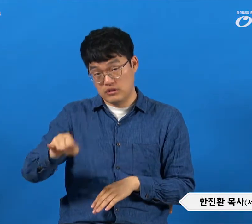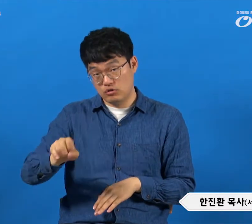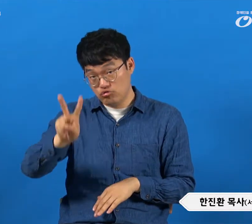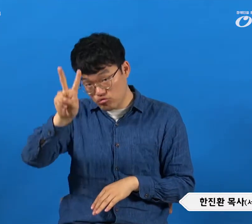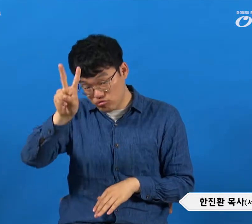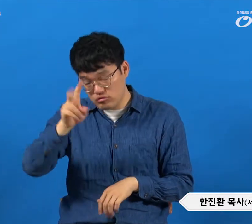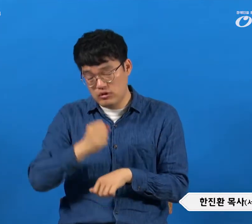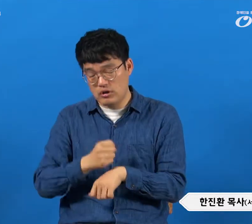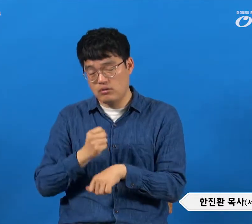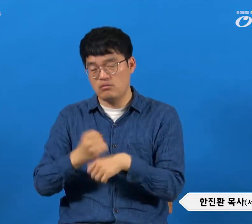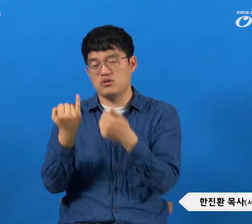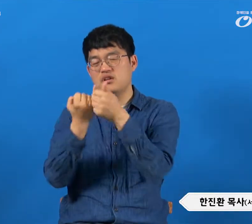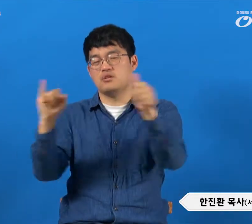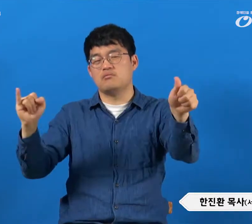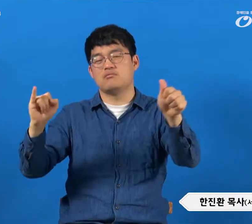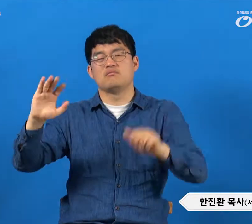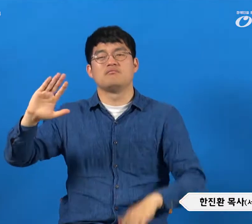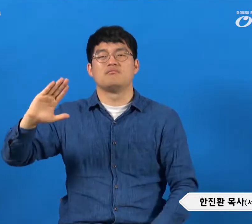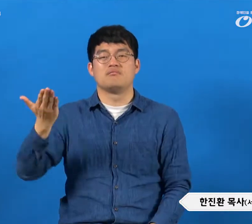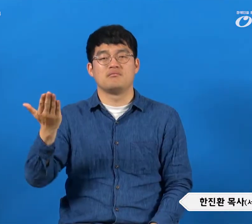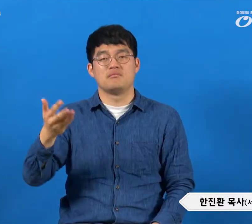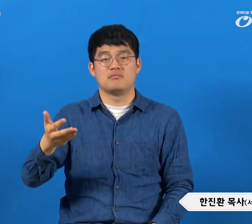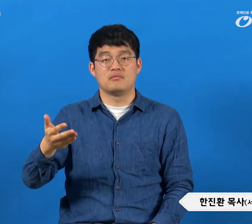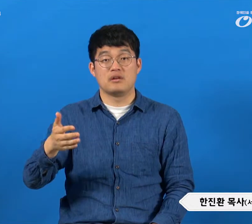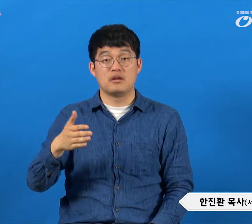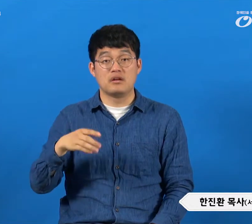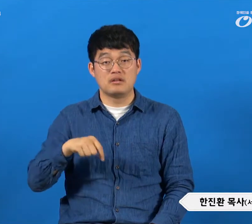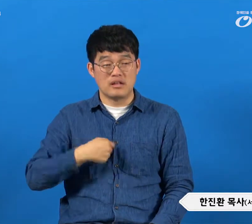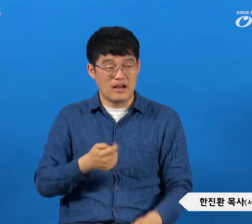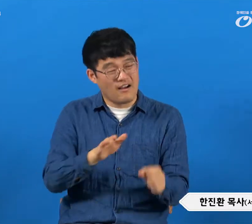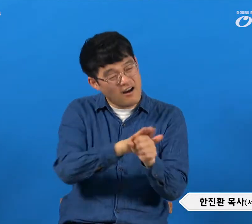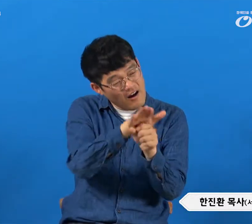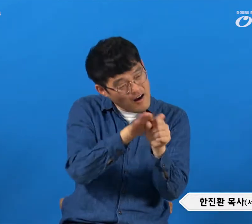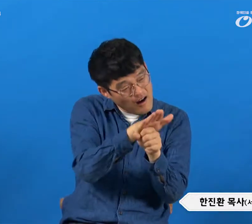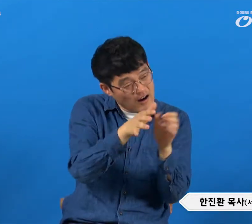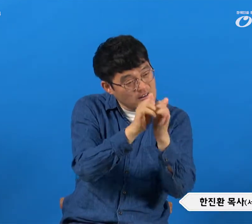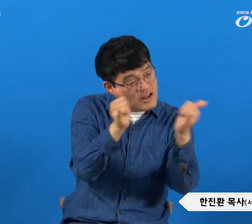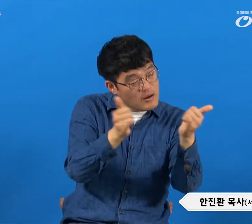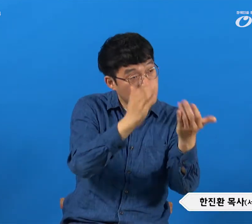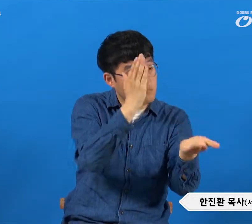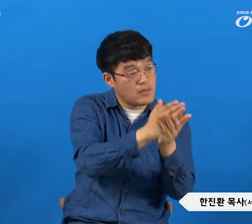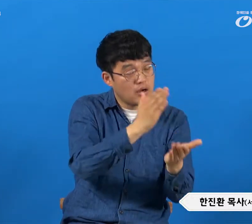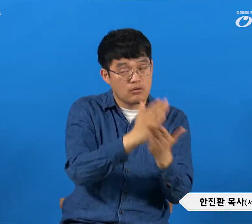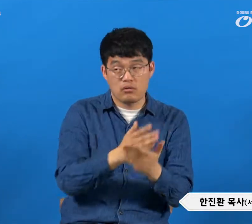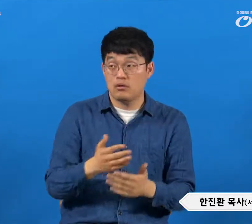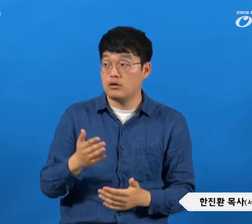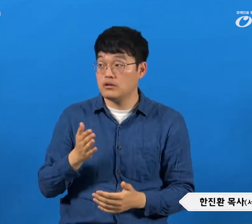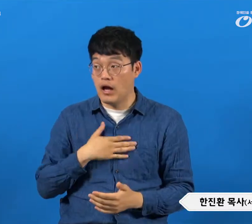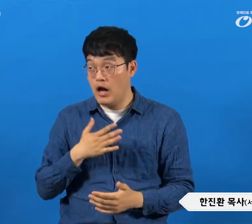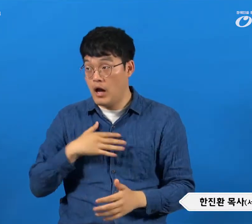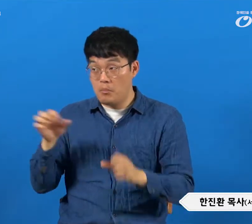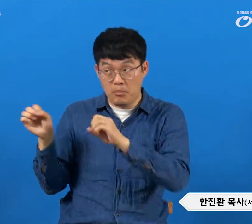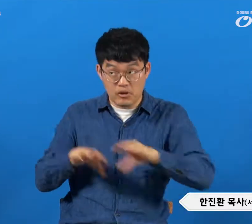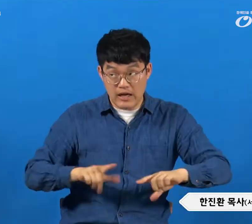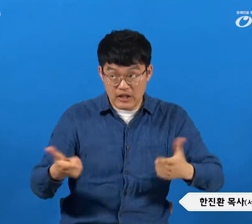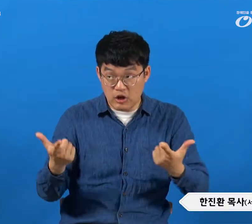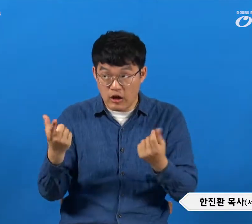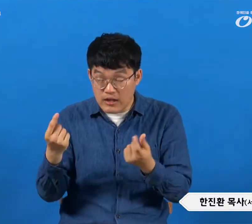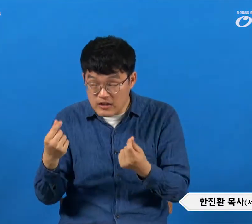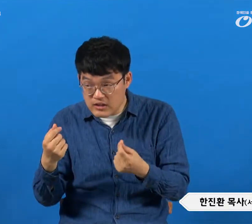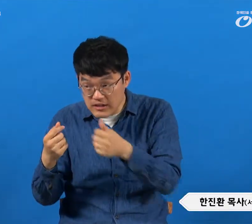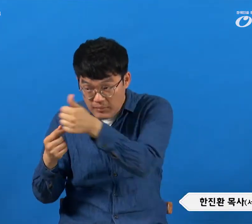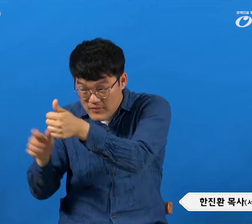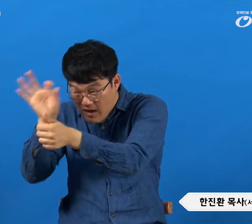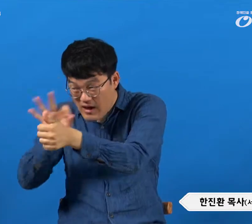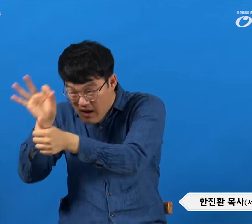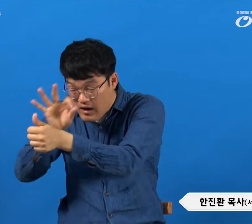수밖에 없었습니다. 그렇게 자기가 사랑하는 사람이 있었어도 그 사람 말고 자기를 버리지